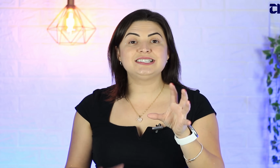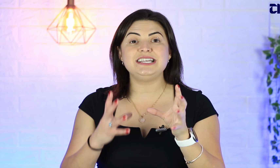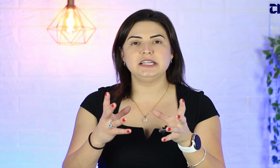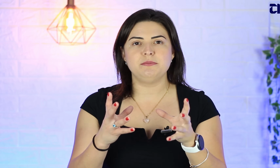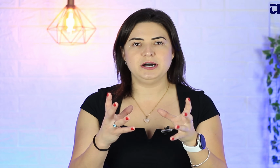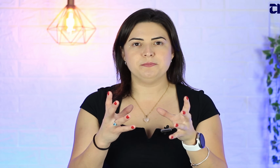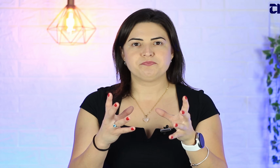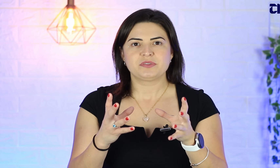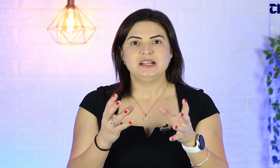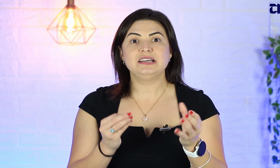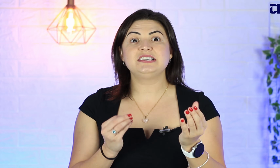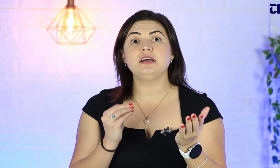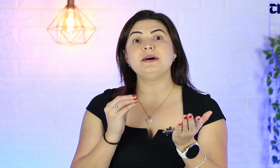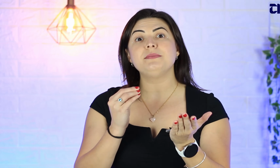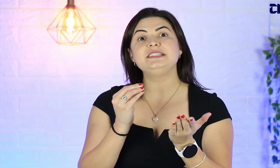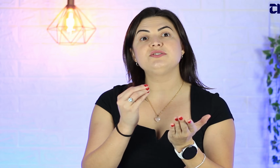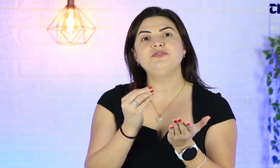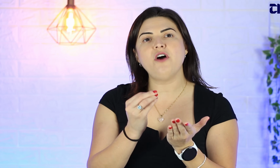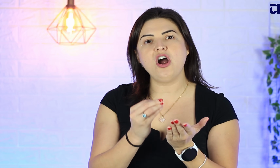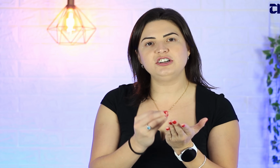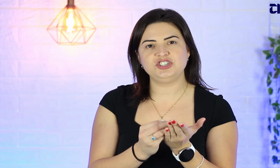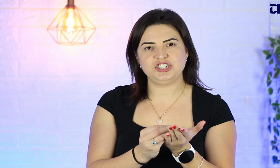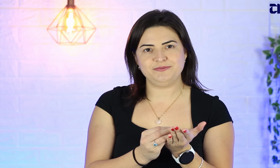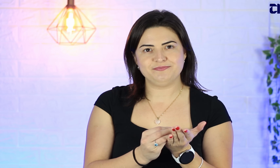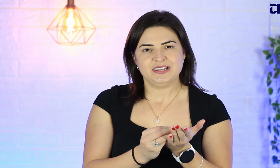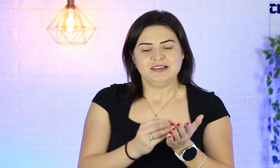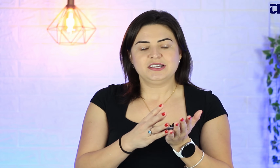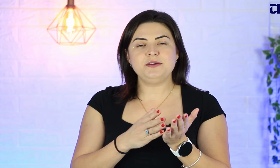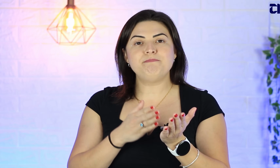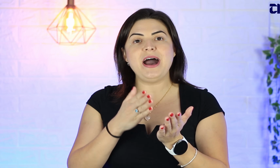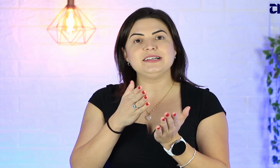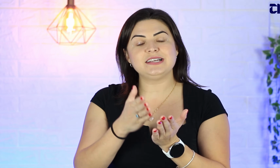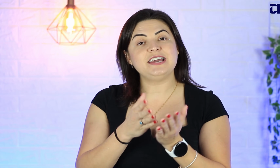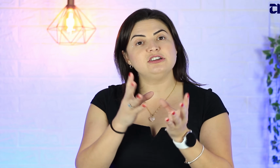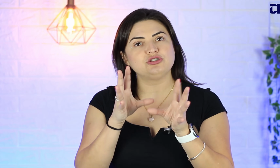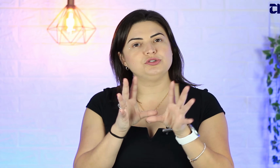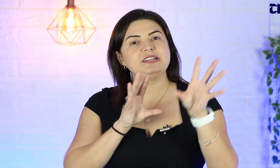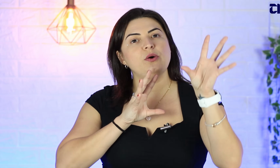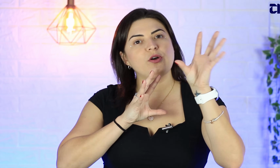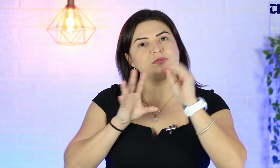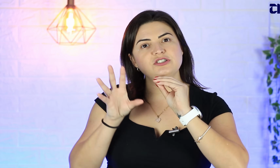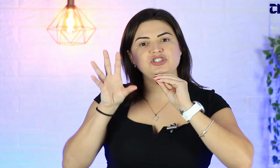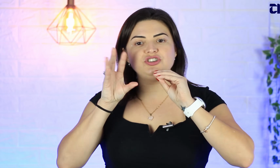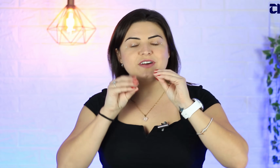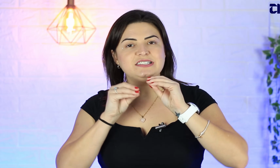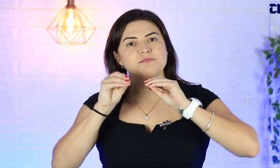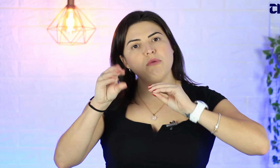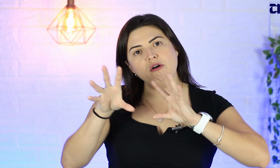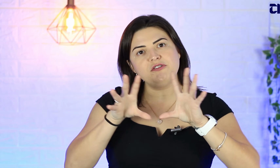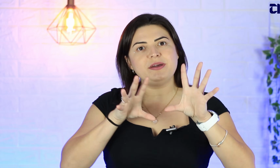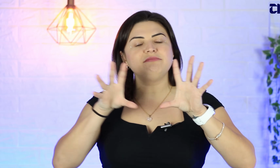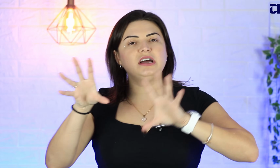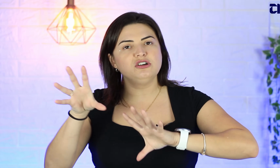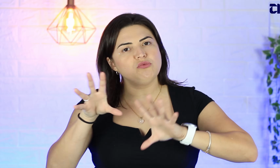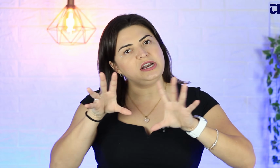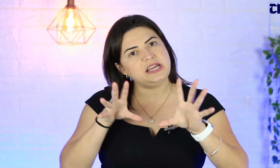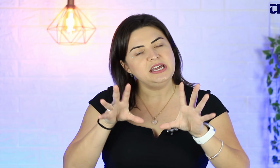sílaba. Na sílaba mais forte, que passa, que ajuda. Então é como se a gente estivesse movimentando ali,